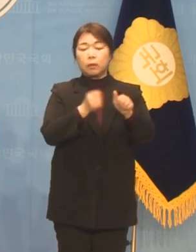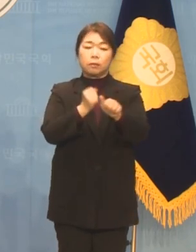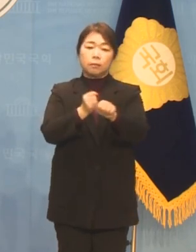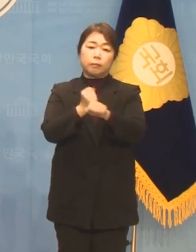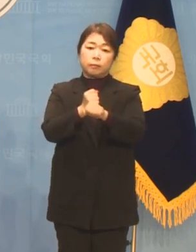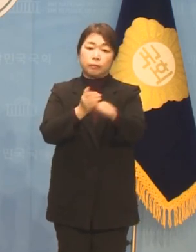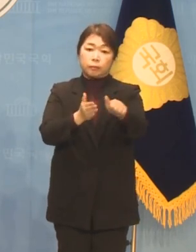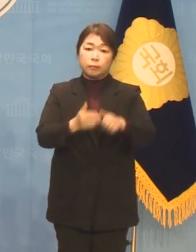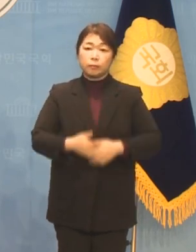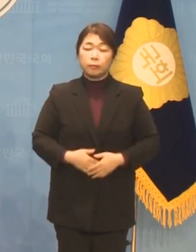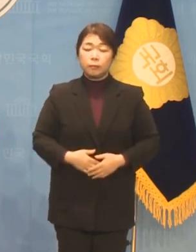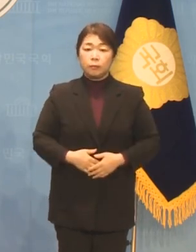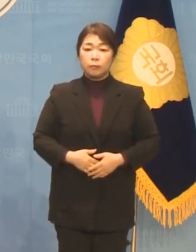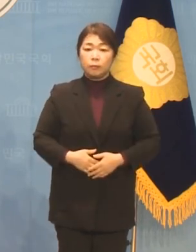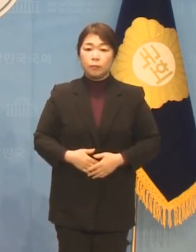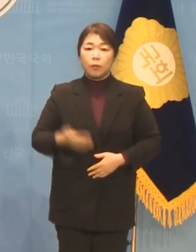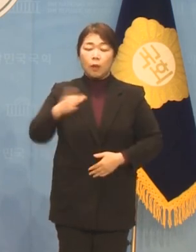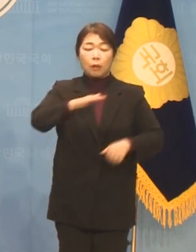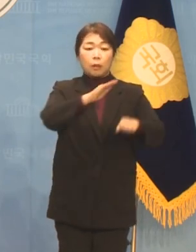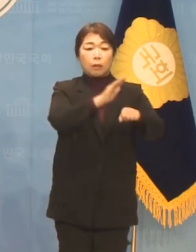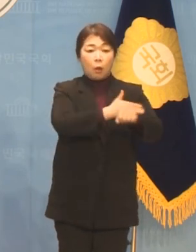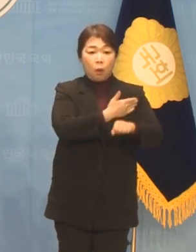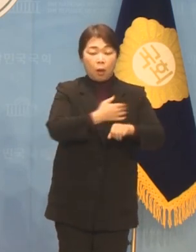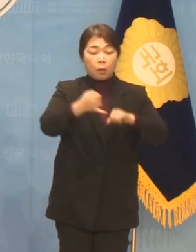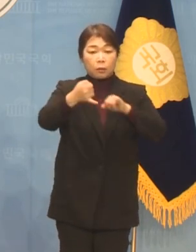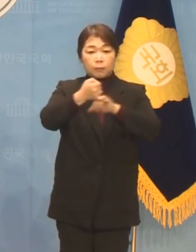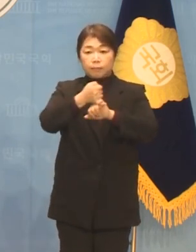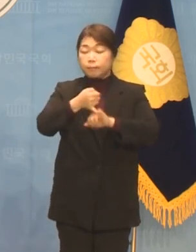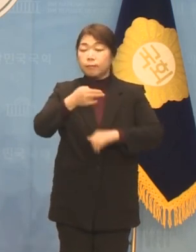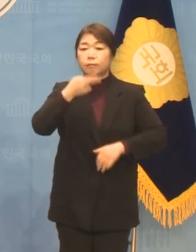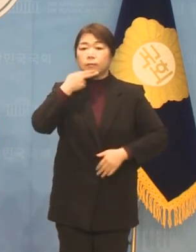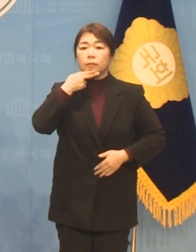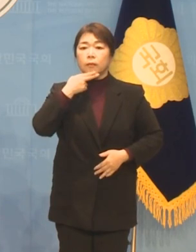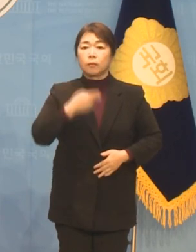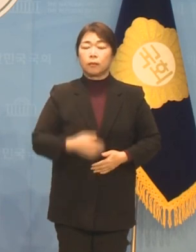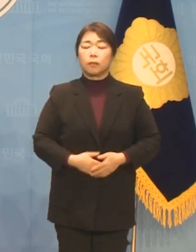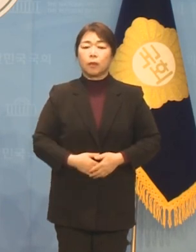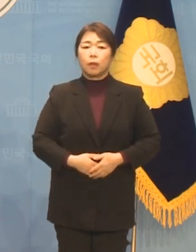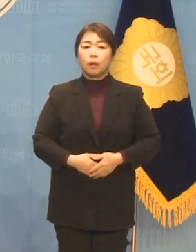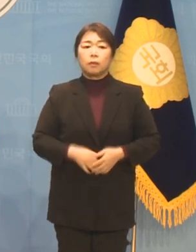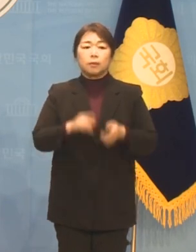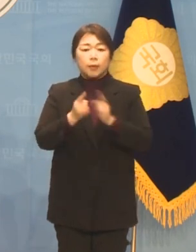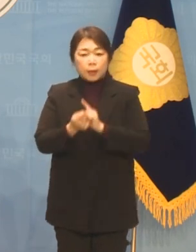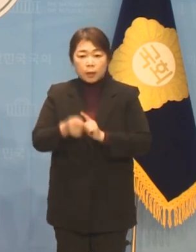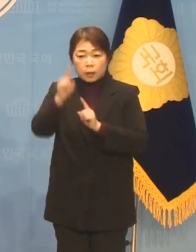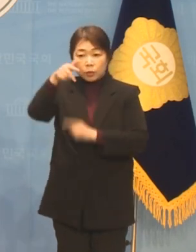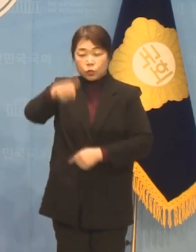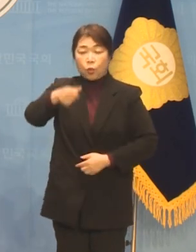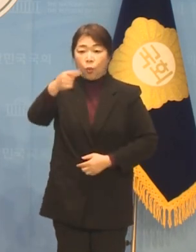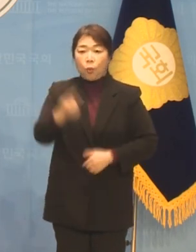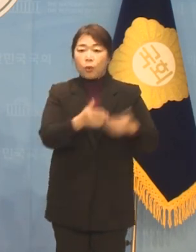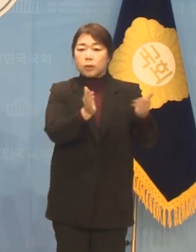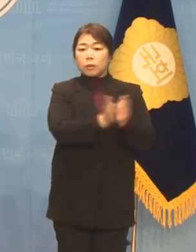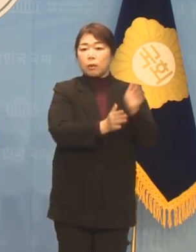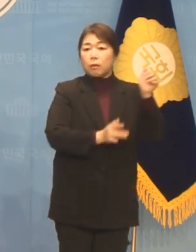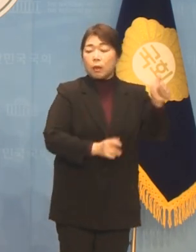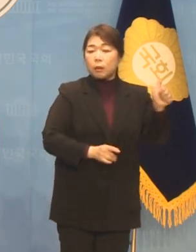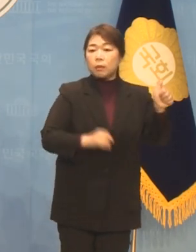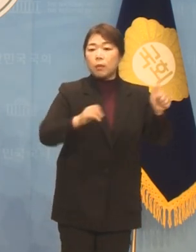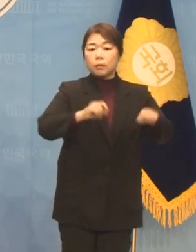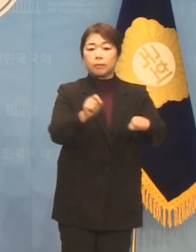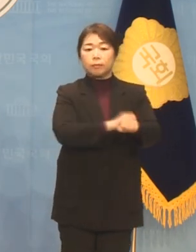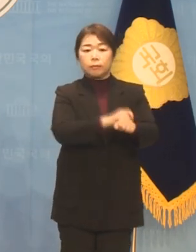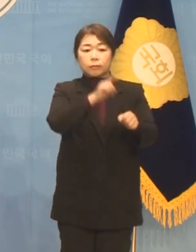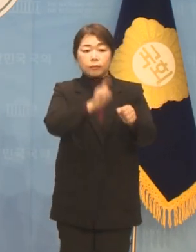합니다. 그러나 사과나 약속은 그 어디에도 없습니다. 대신에 이주호 장관을 비롯한 특권